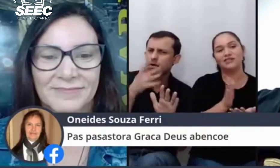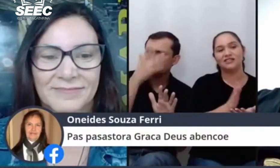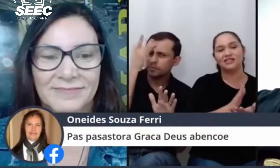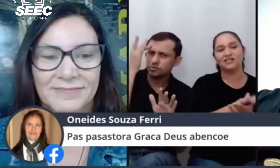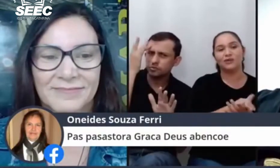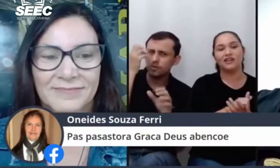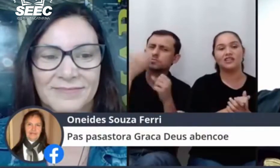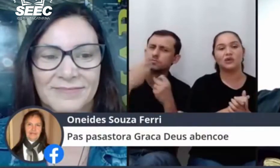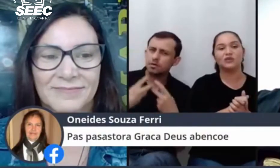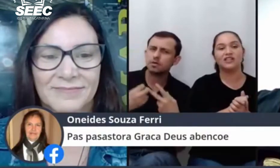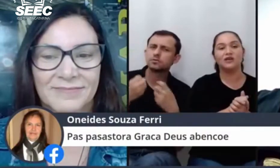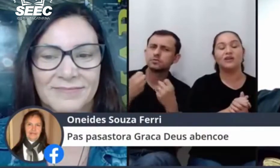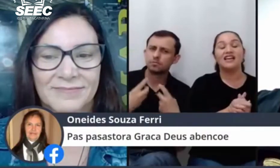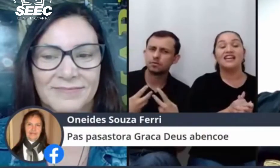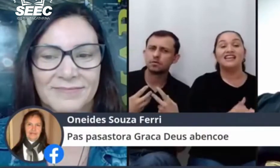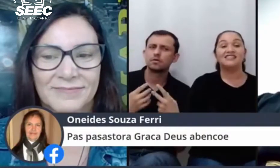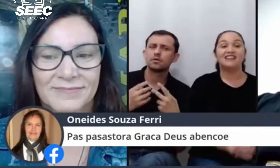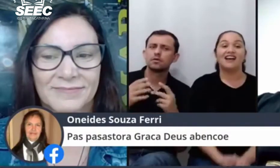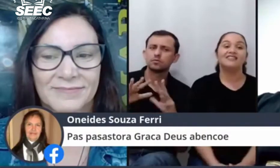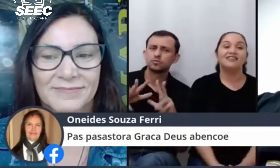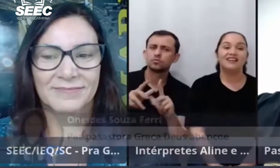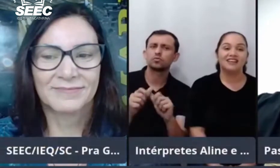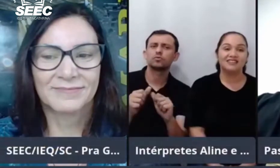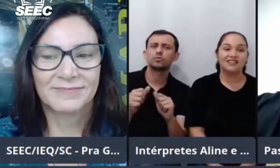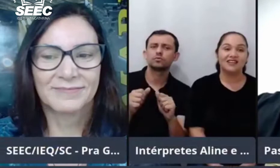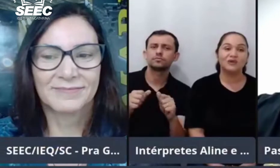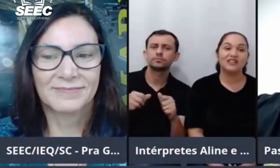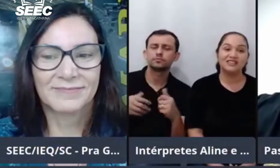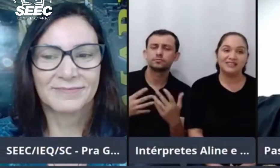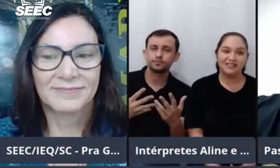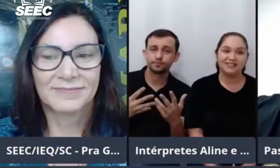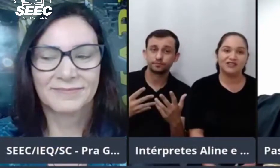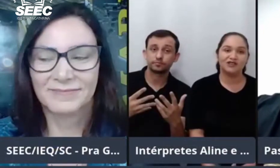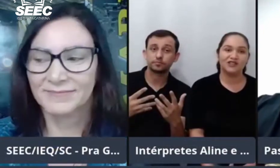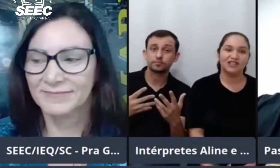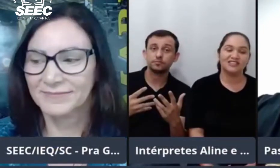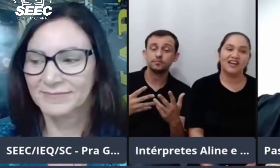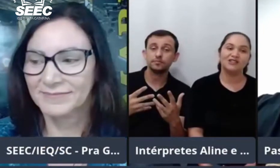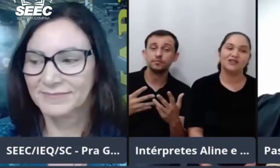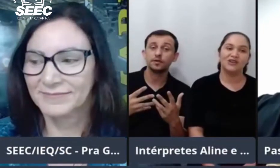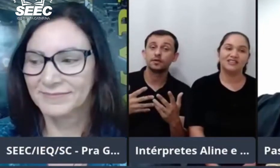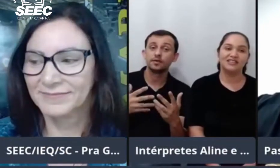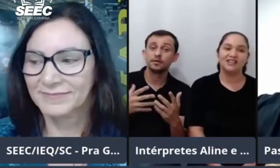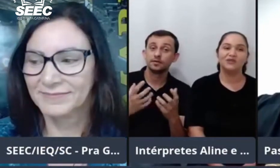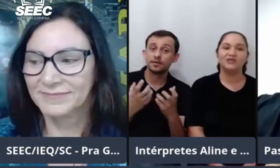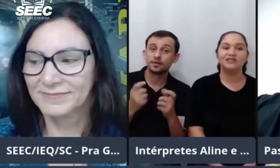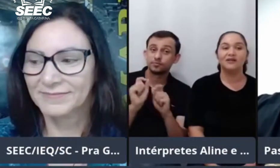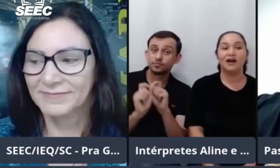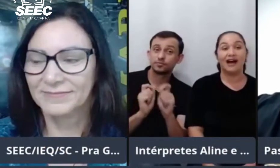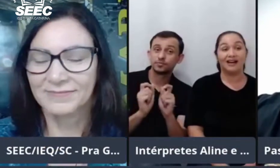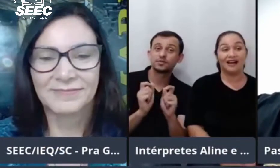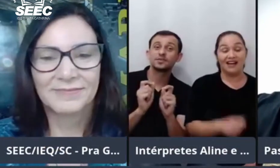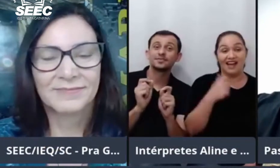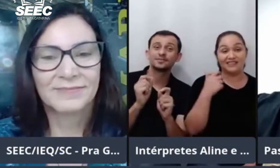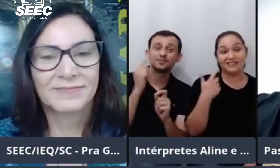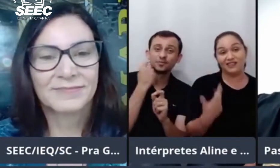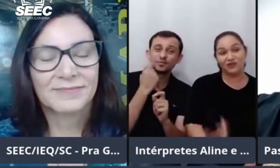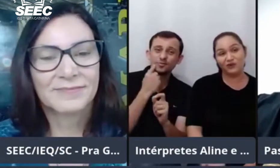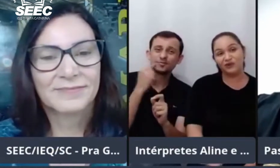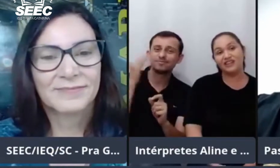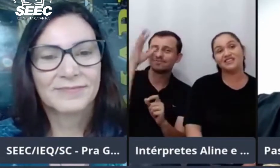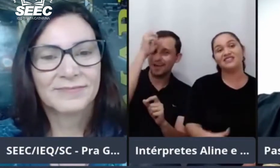aquela ministração, para que eles consigam estar internalizando e sim sendo evangelizados e conhecendo